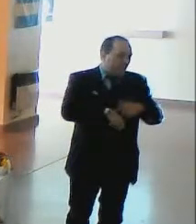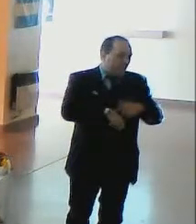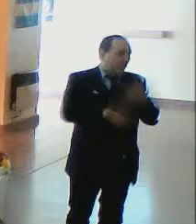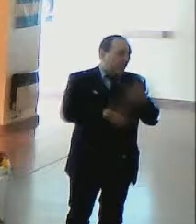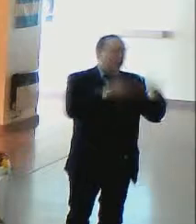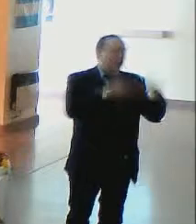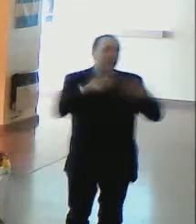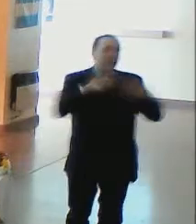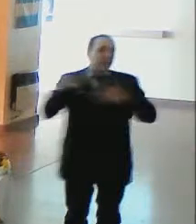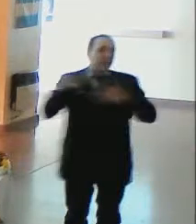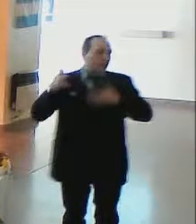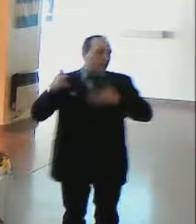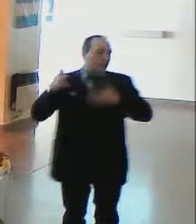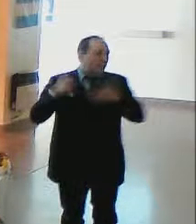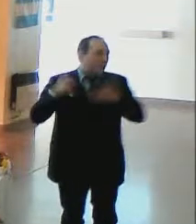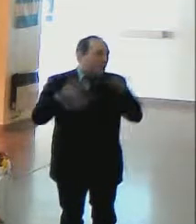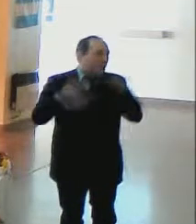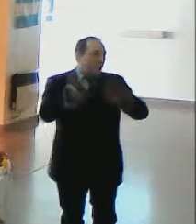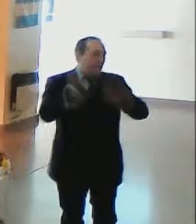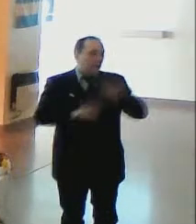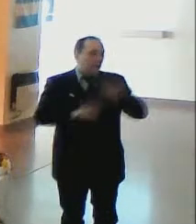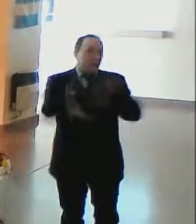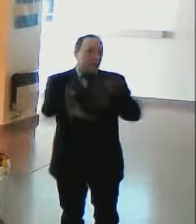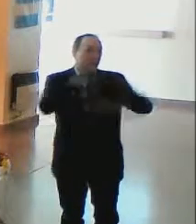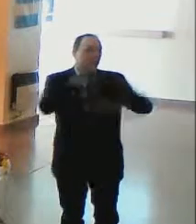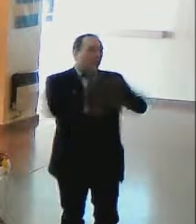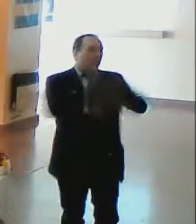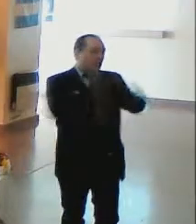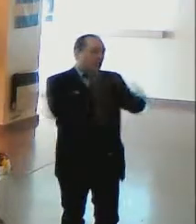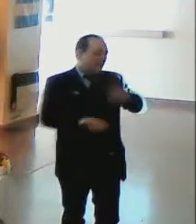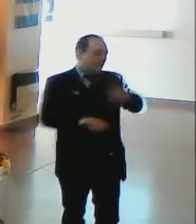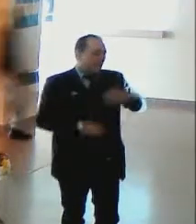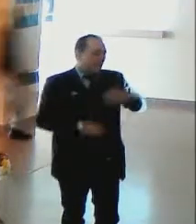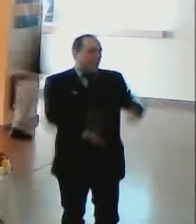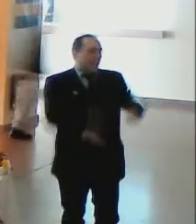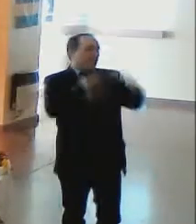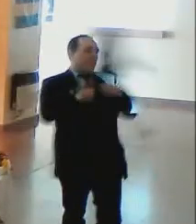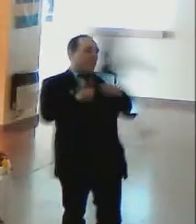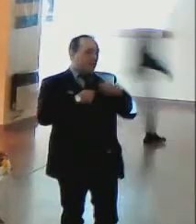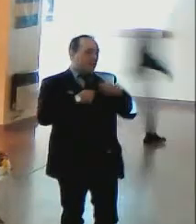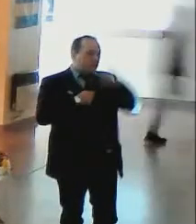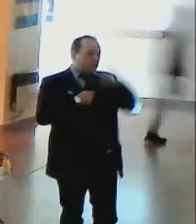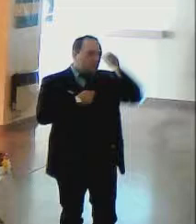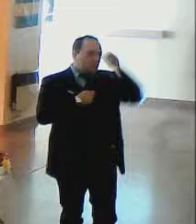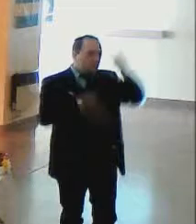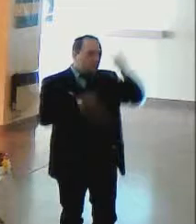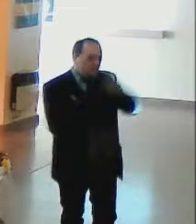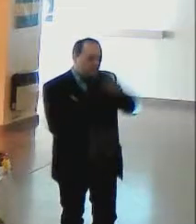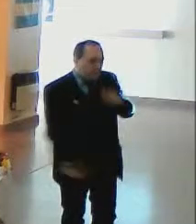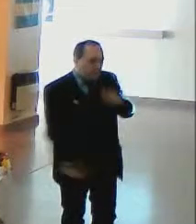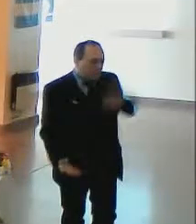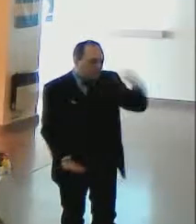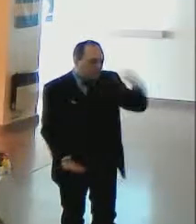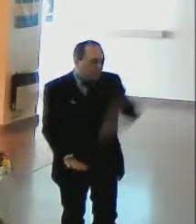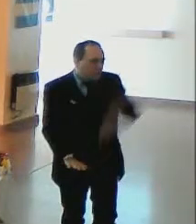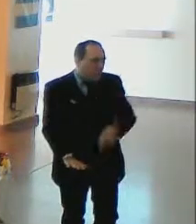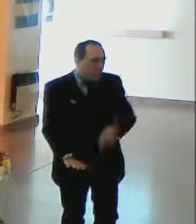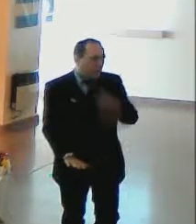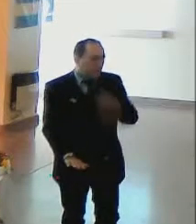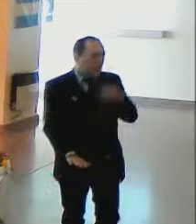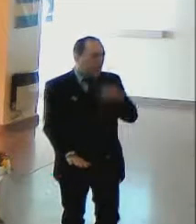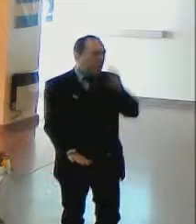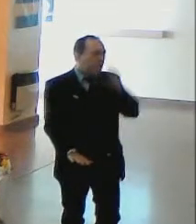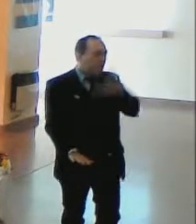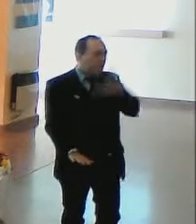pude comprender las cosas, ya era demasiado tarde. Y ya era muy grande, 14, 15 años. Entonces ahora como que me